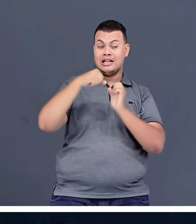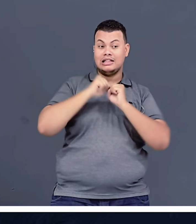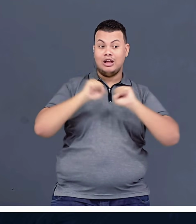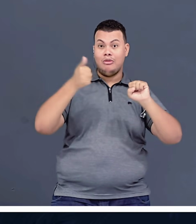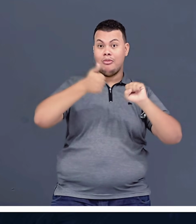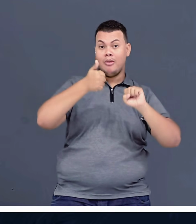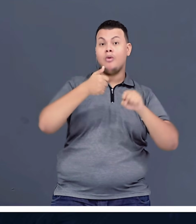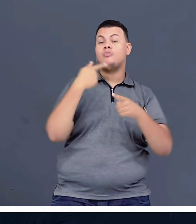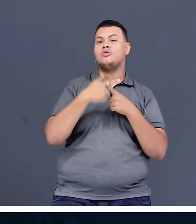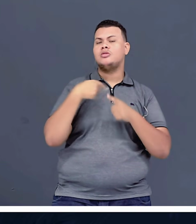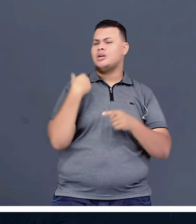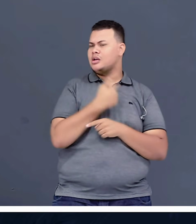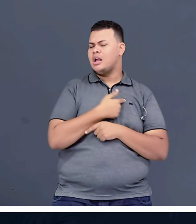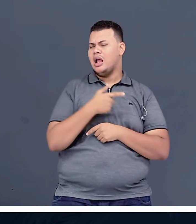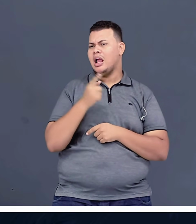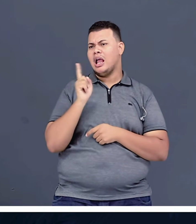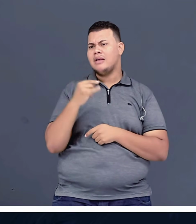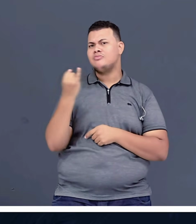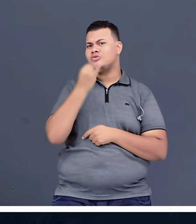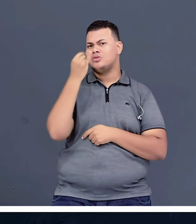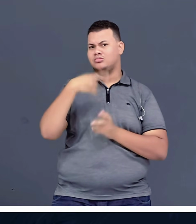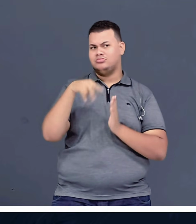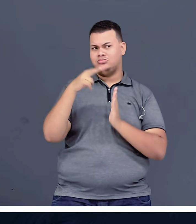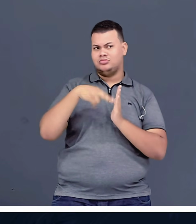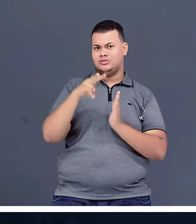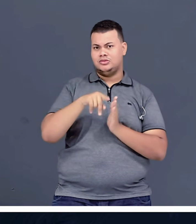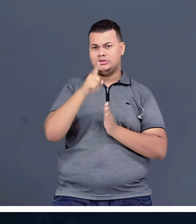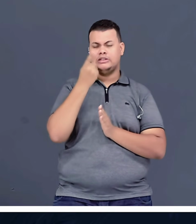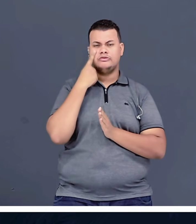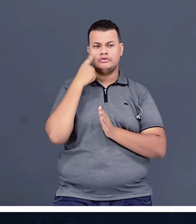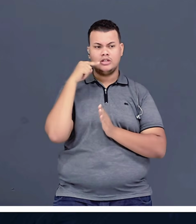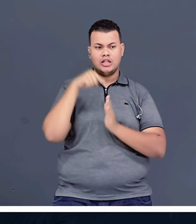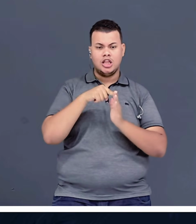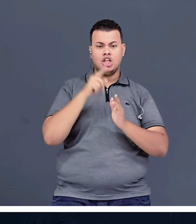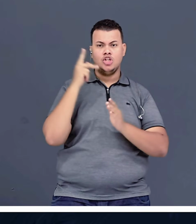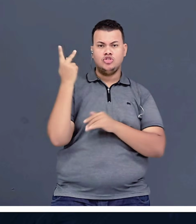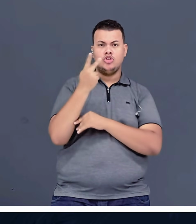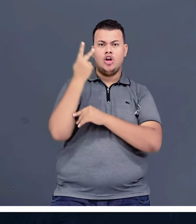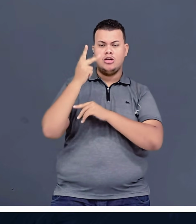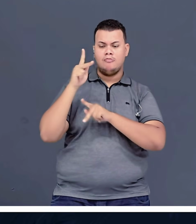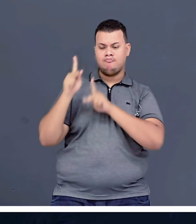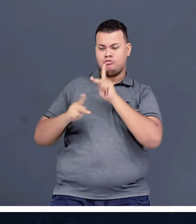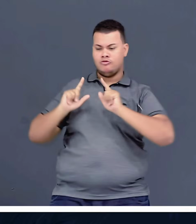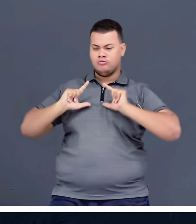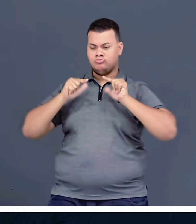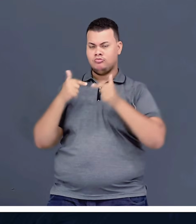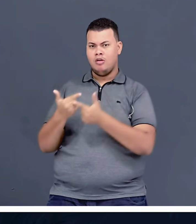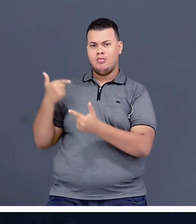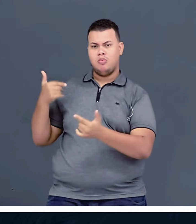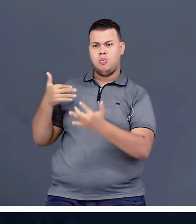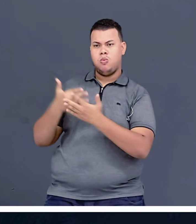é necessário que a gente faça essa introdução. Quando a gente olha para a história do povo de Israel, a gente percebe